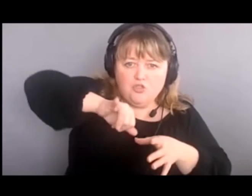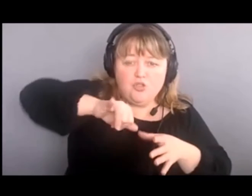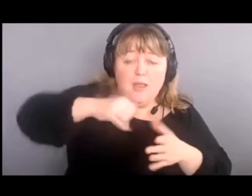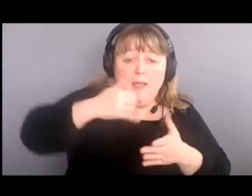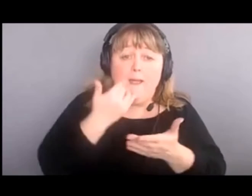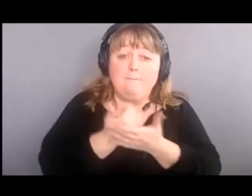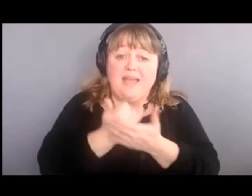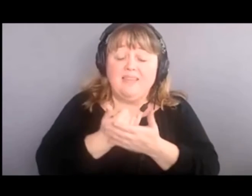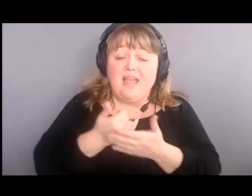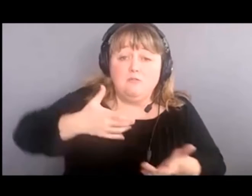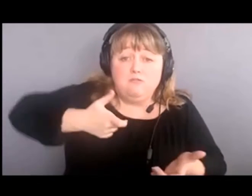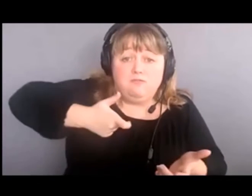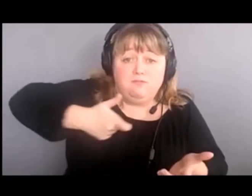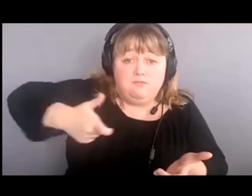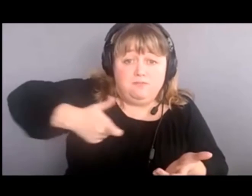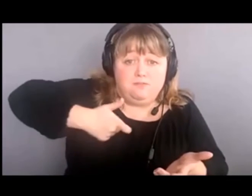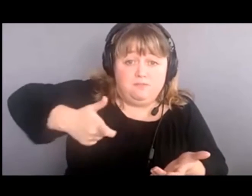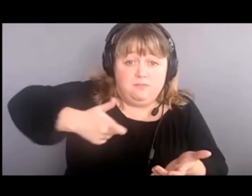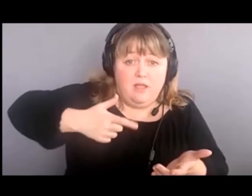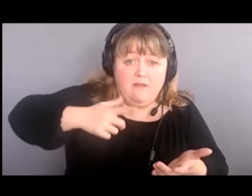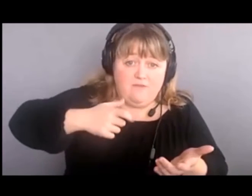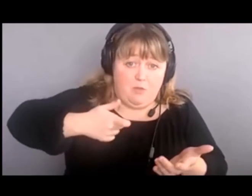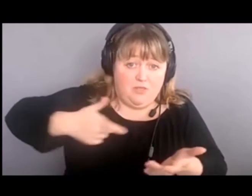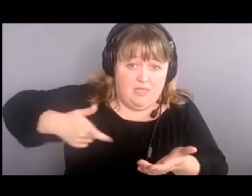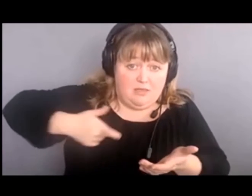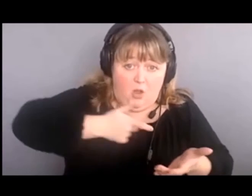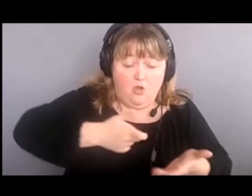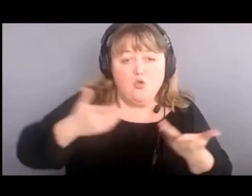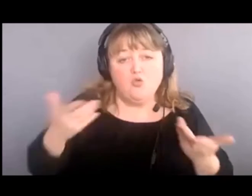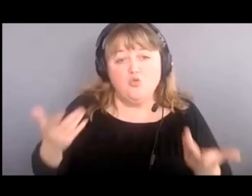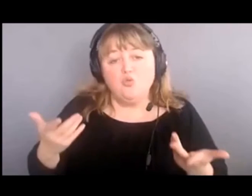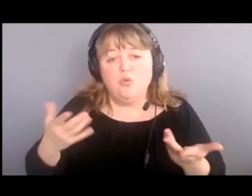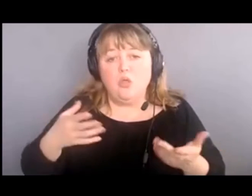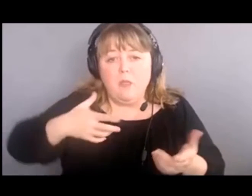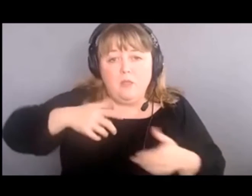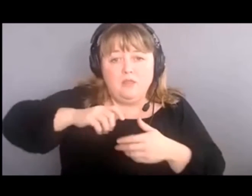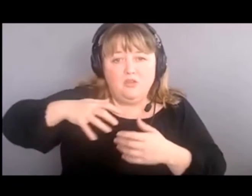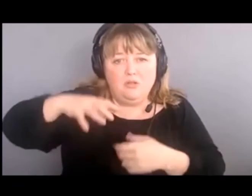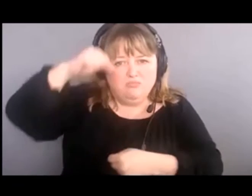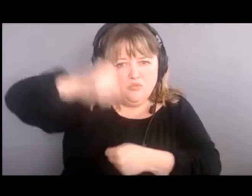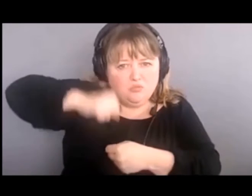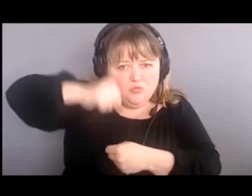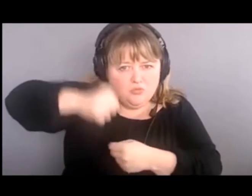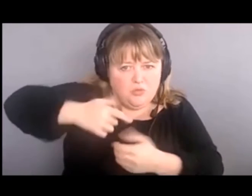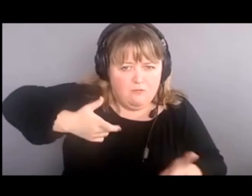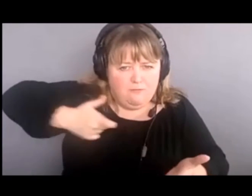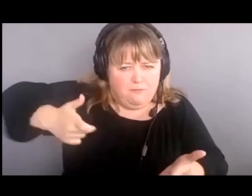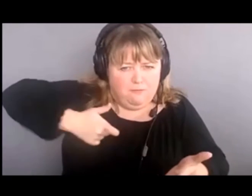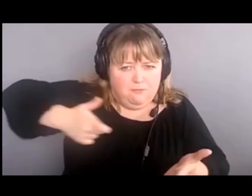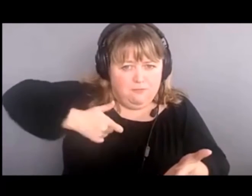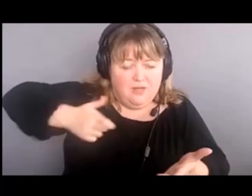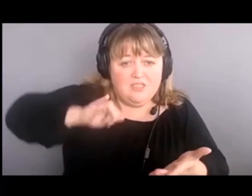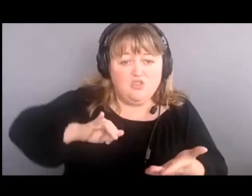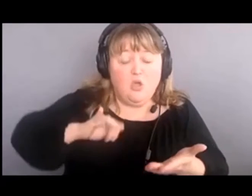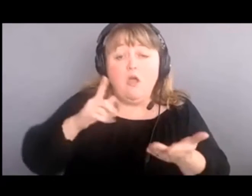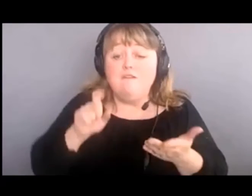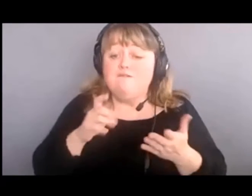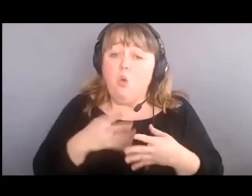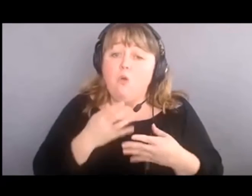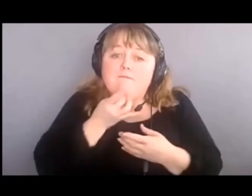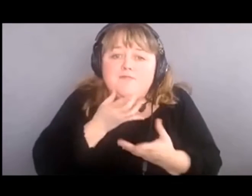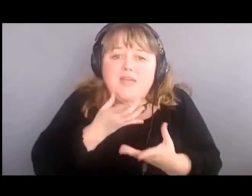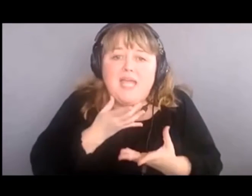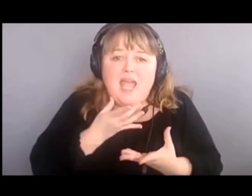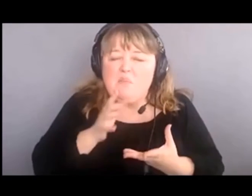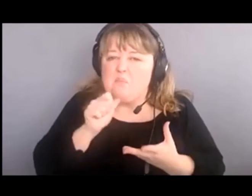vaporisateur ou votre arrosoir en jet de pluie. Puis, s'assurer que le terreau est frais, mais pas détrempé. Là, on ne veut pas de la